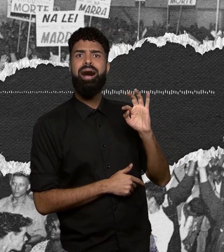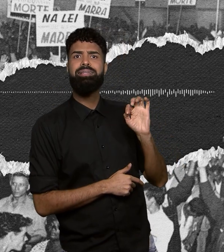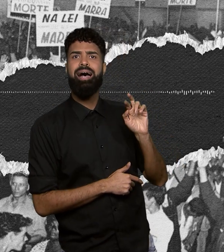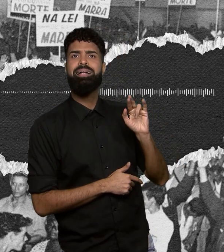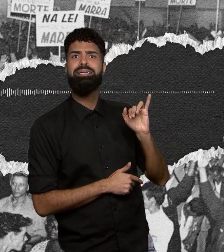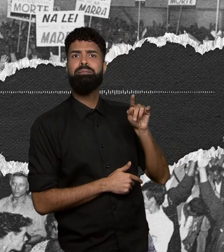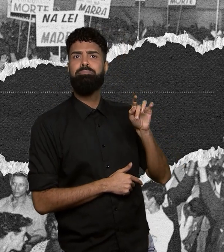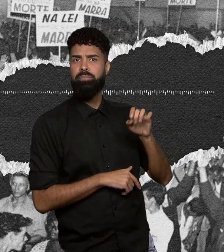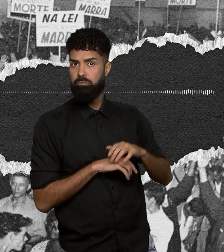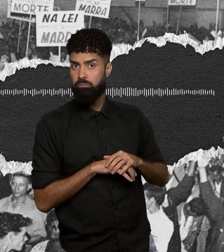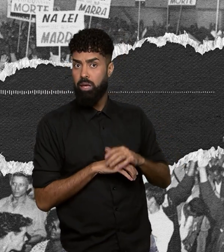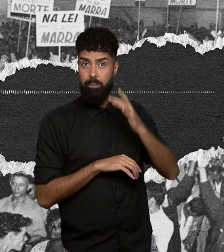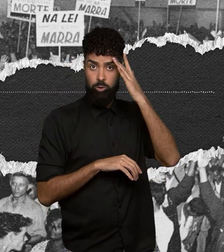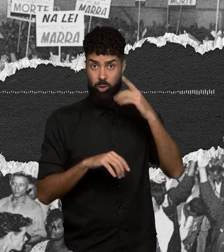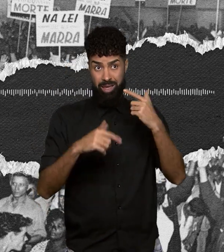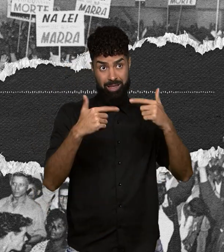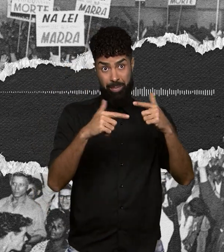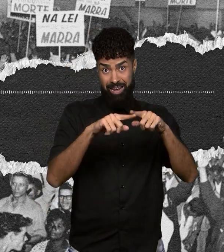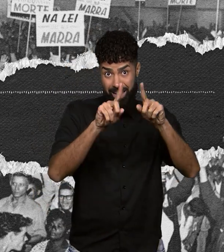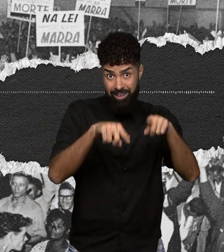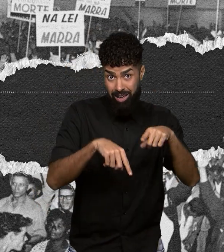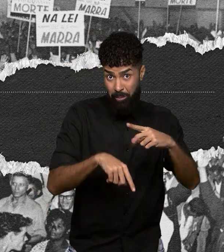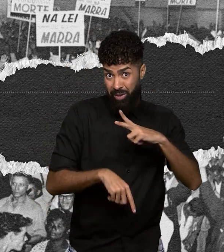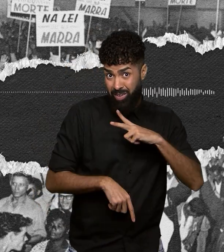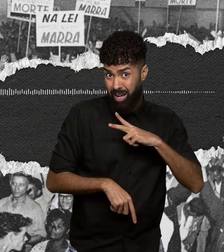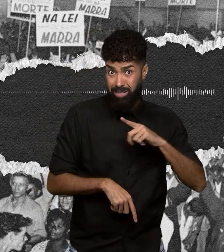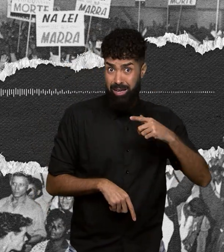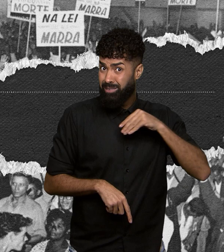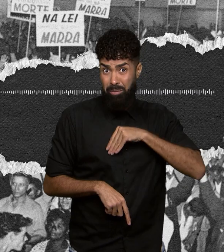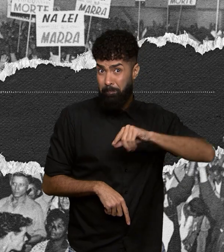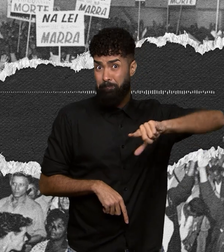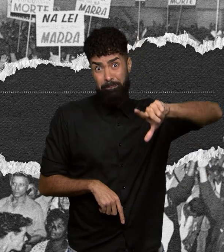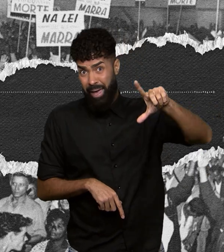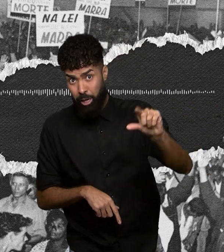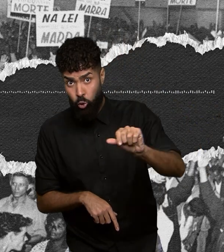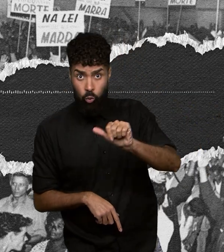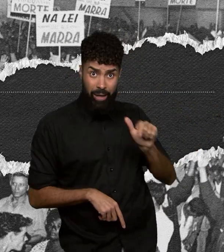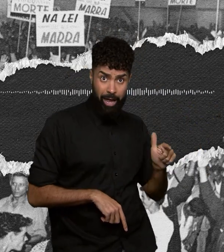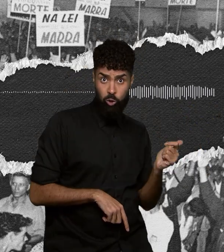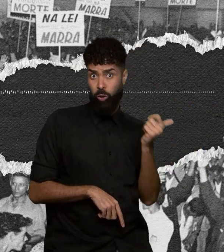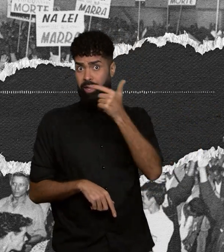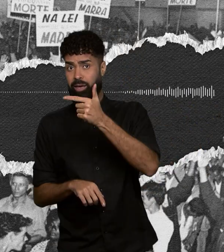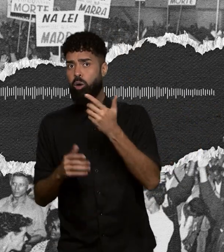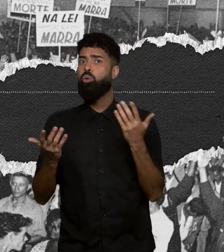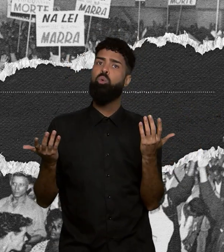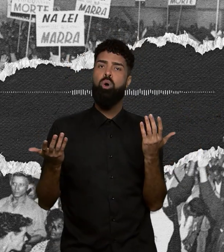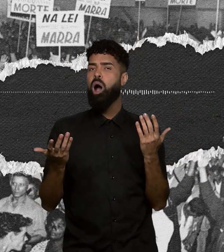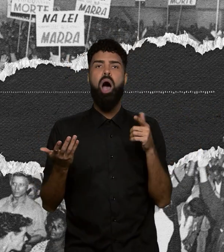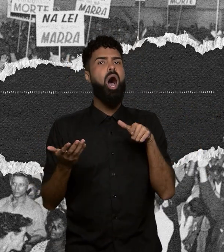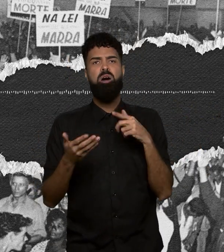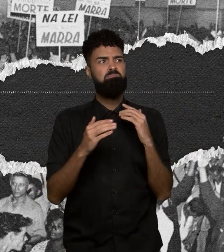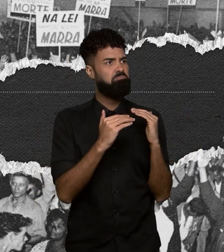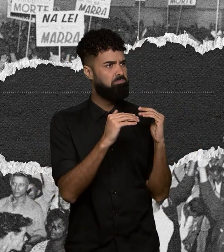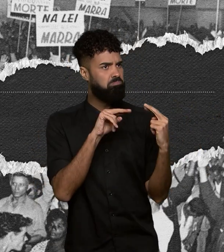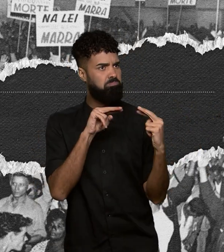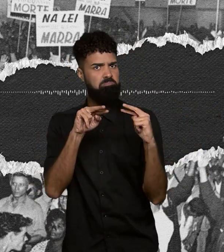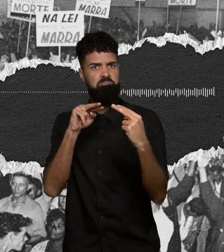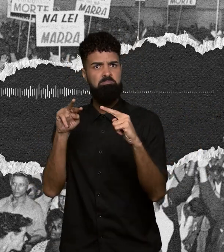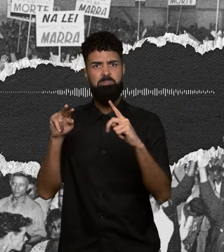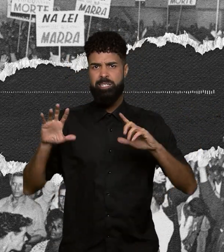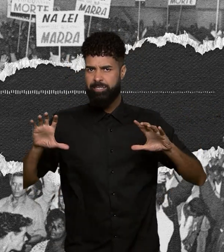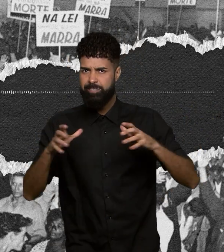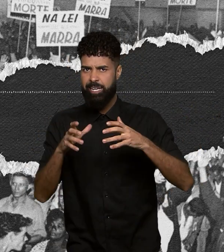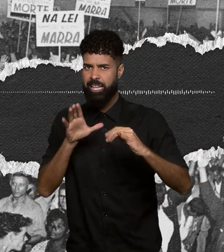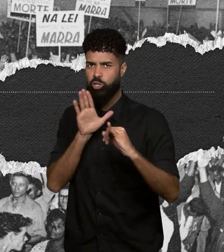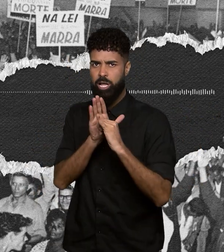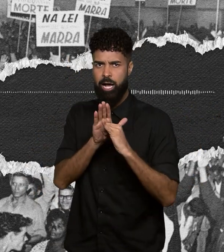que tão nas refinarias privadas menos ainda então aos poucos vai se criando uma identidade de categoria que